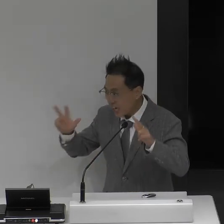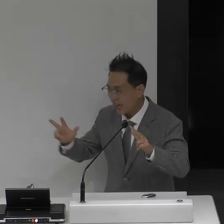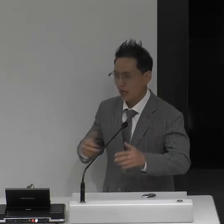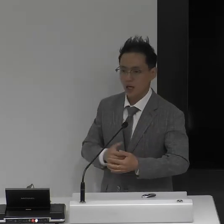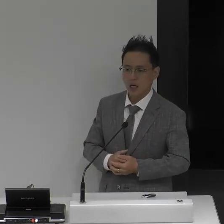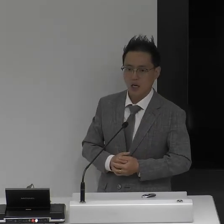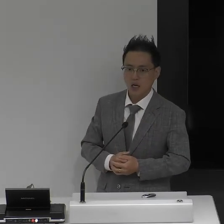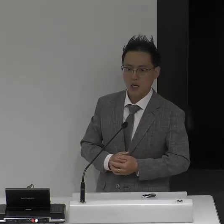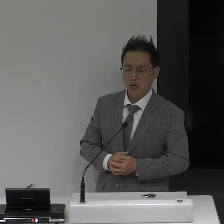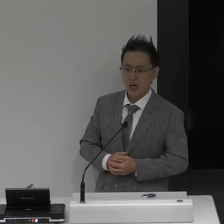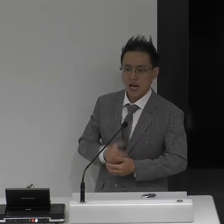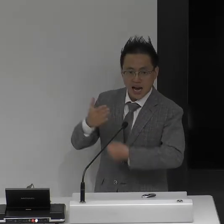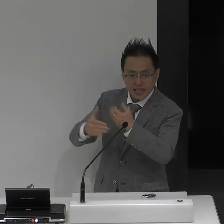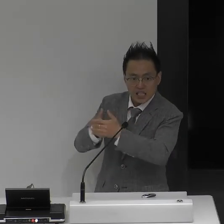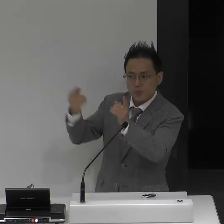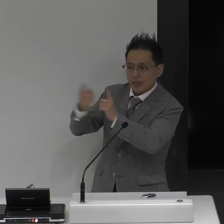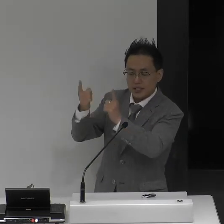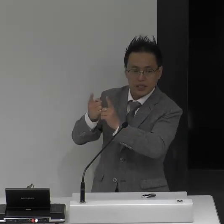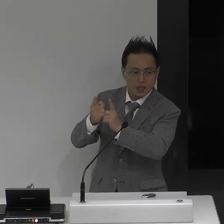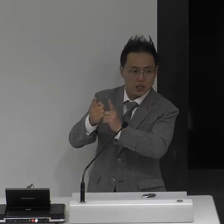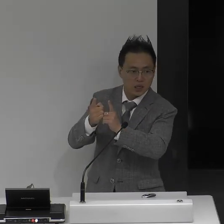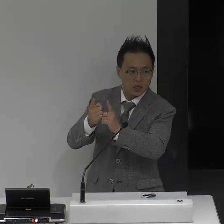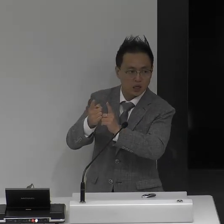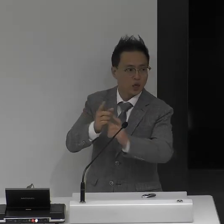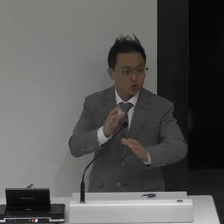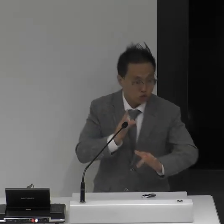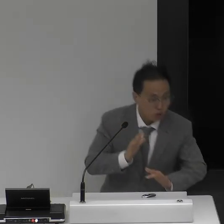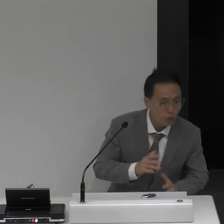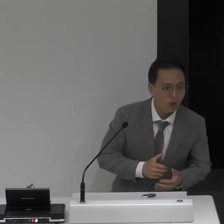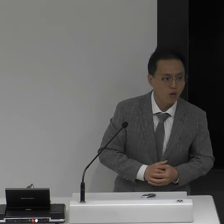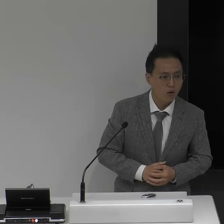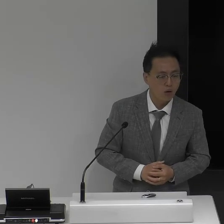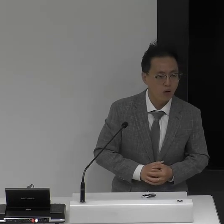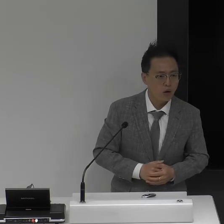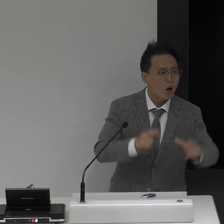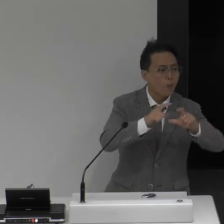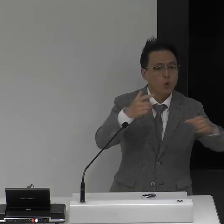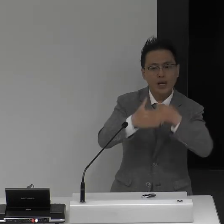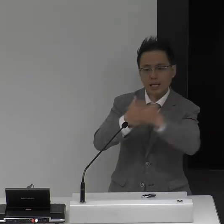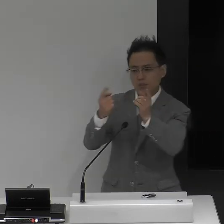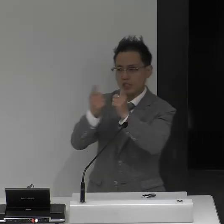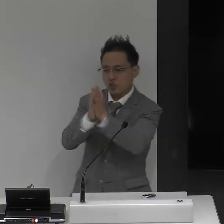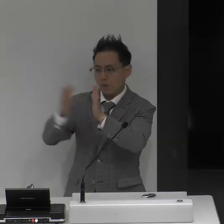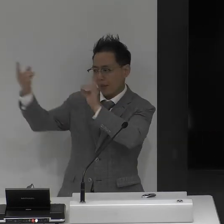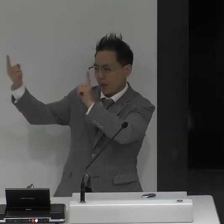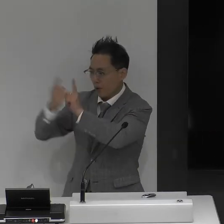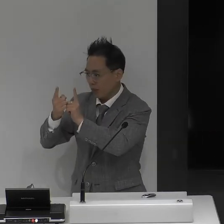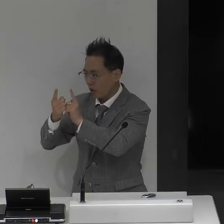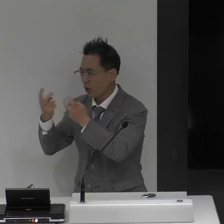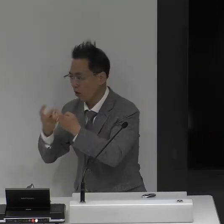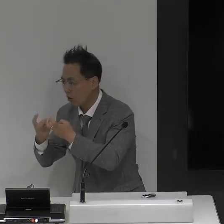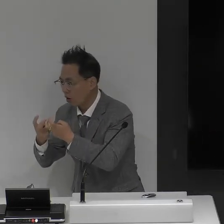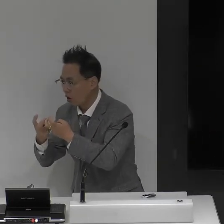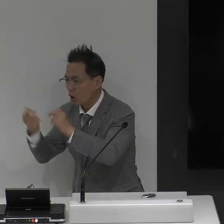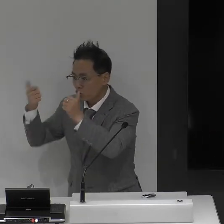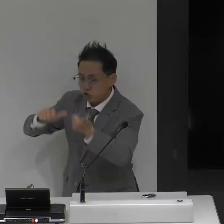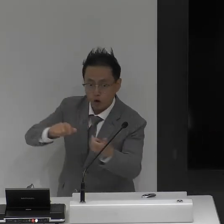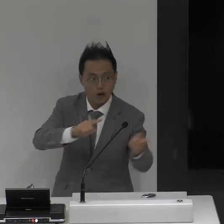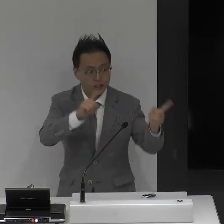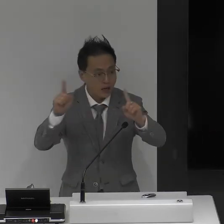이제 하나님을 만났으니 두려워요. 보통 하나님 직접 만나면 어때요? 죽어요,